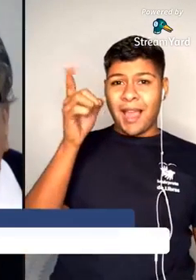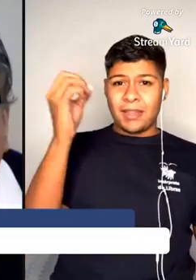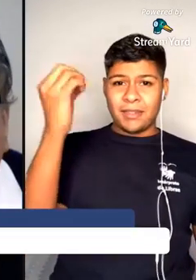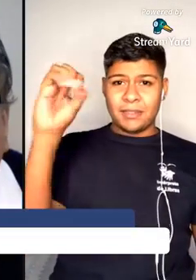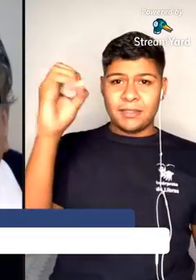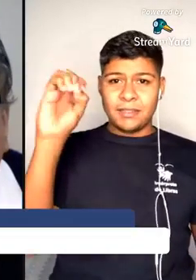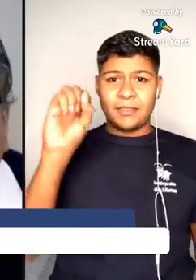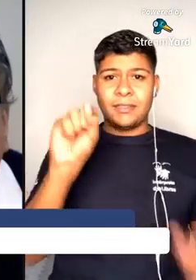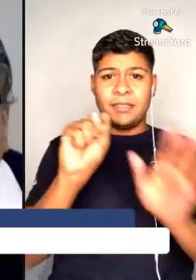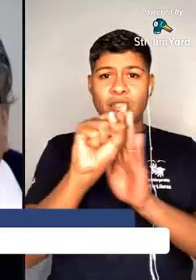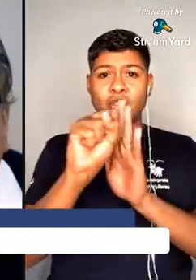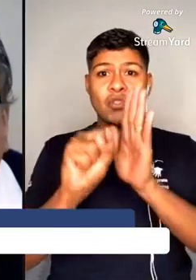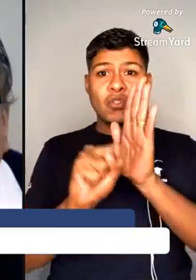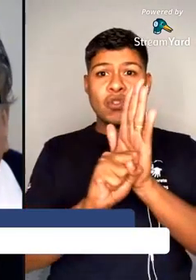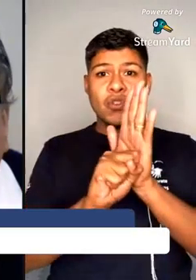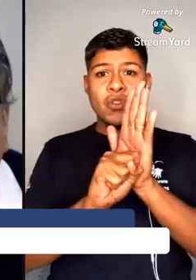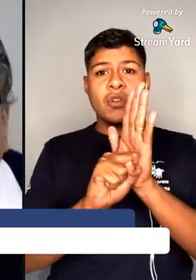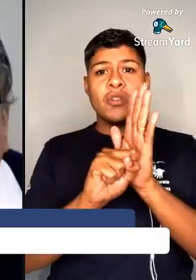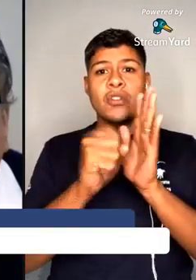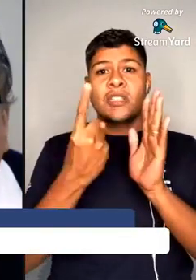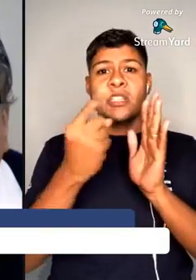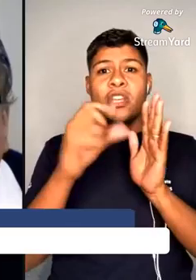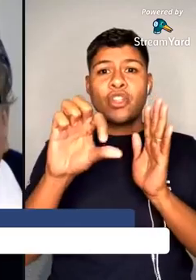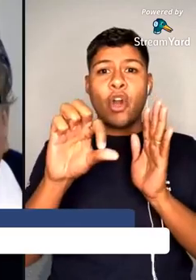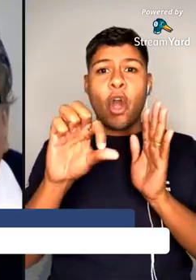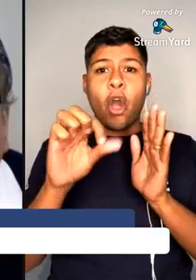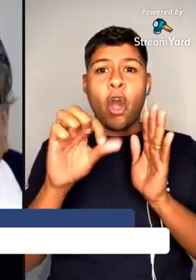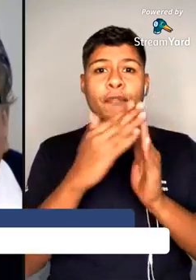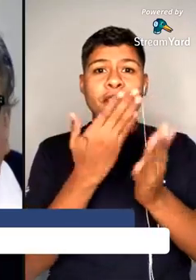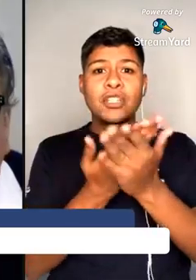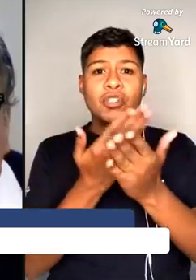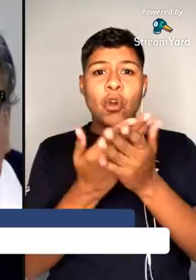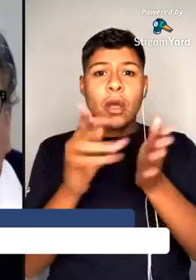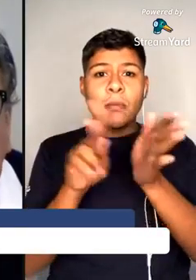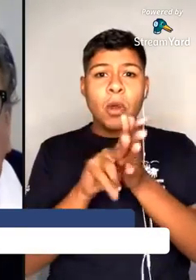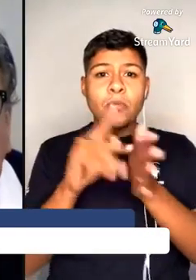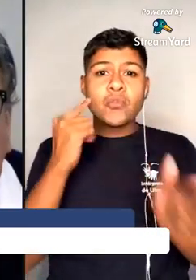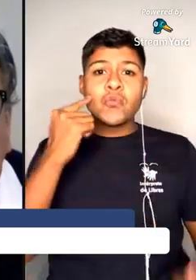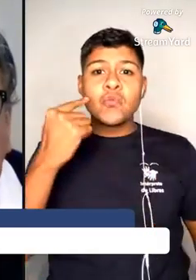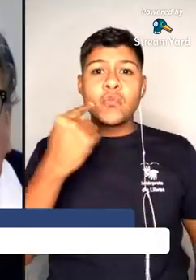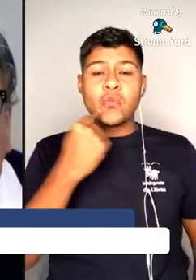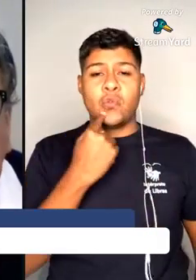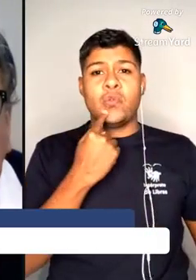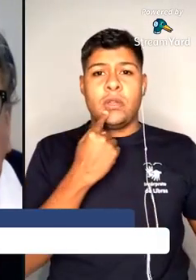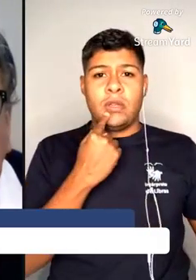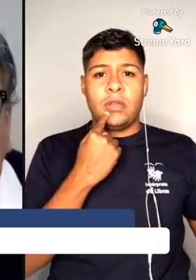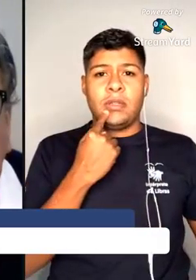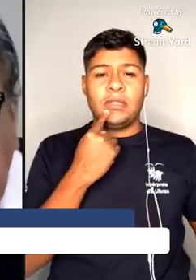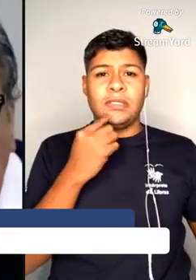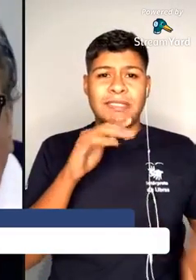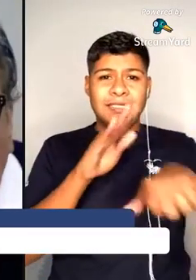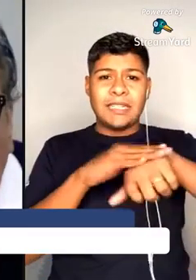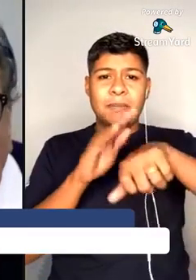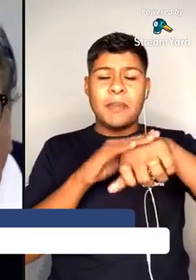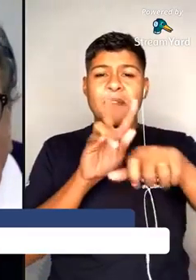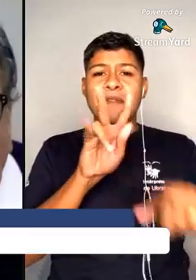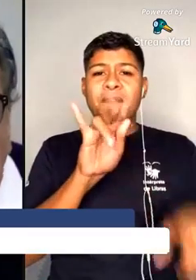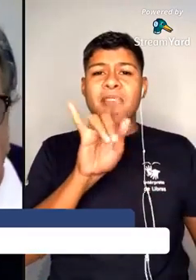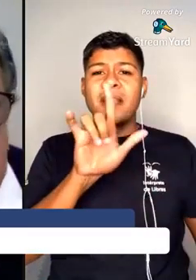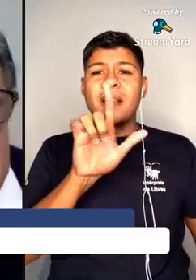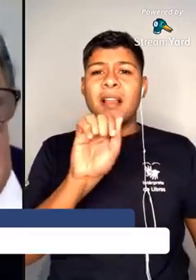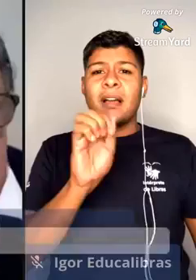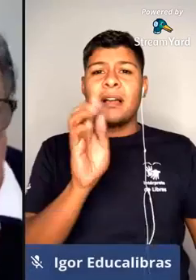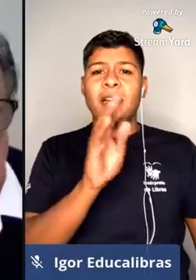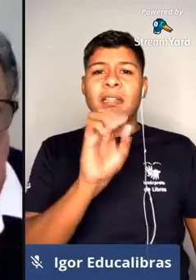no século XIX, na cidade alemã, né? Lá na Vila Charlau, na cidade de São Leopoldo. Eu não sei nem